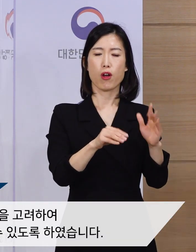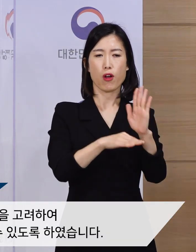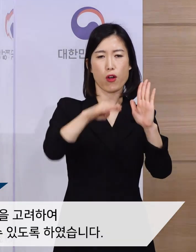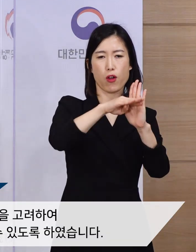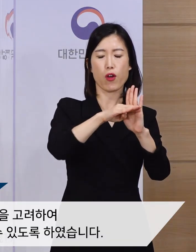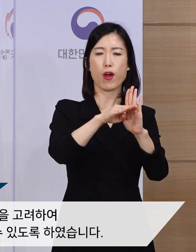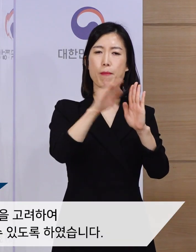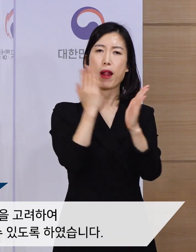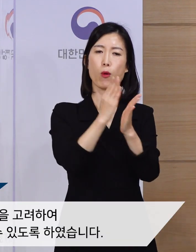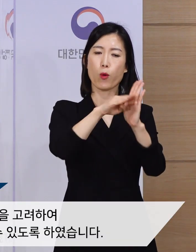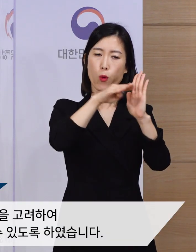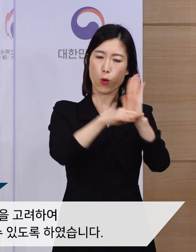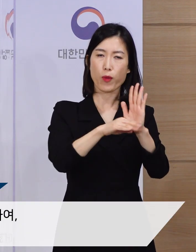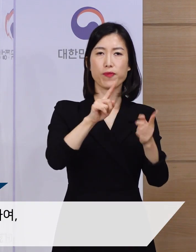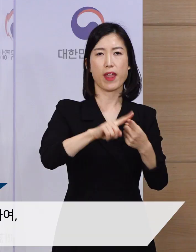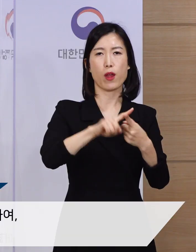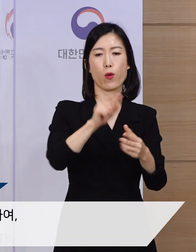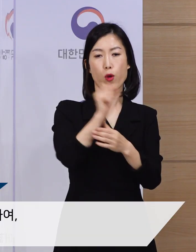있도록 하였습니다.